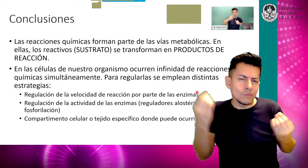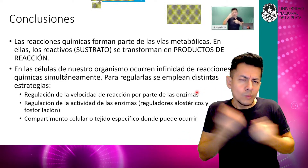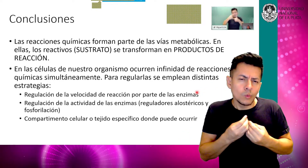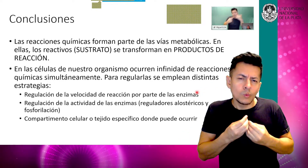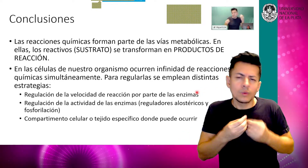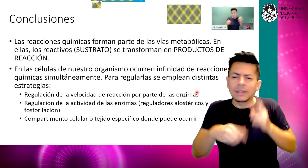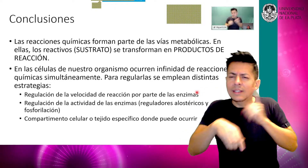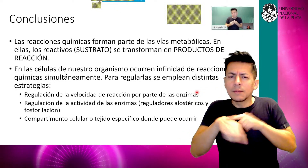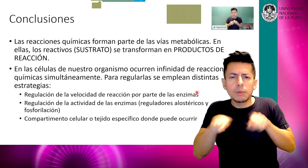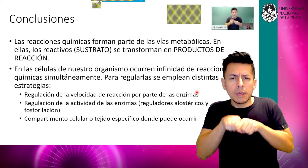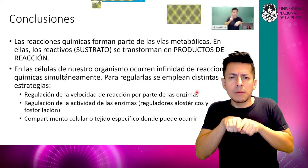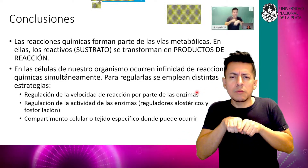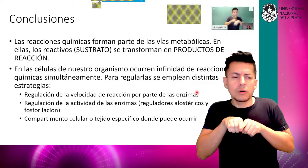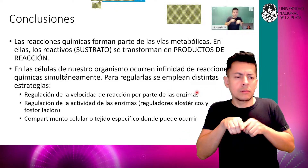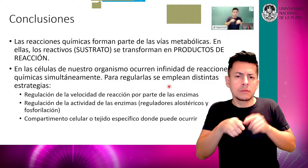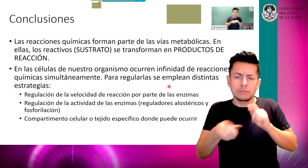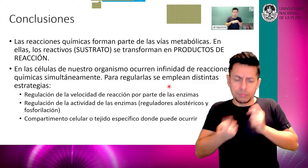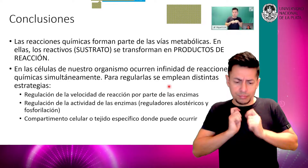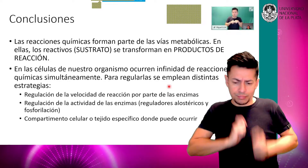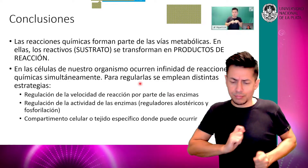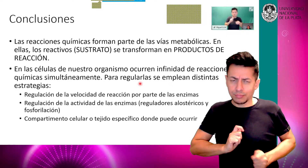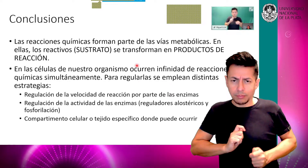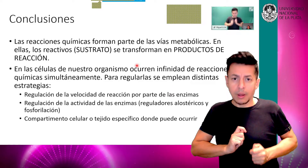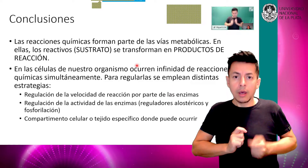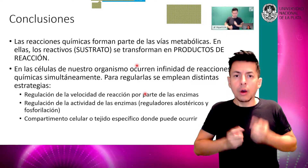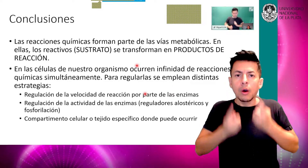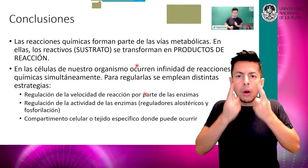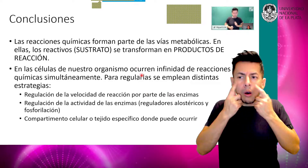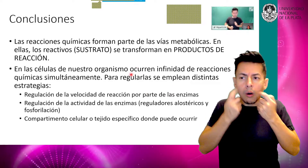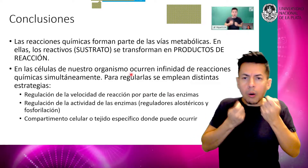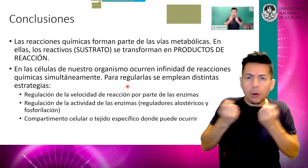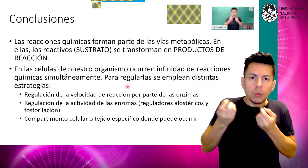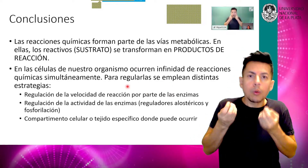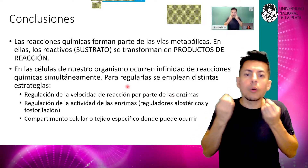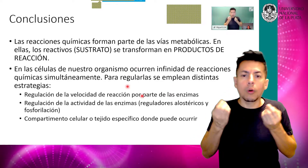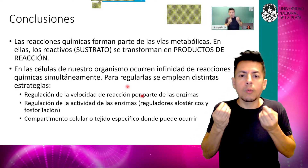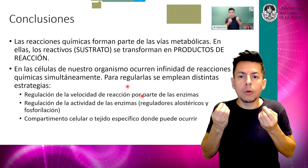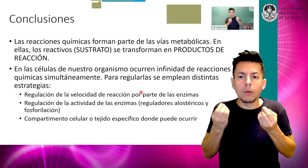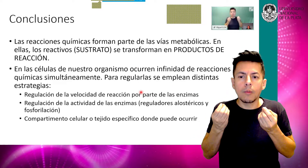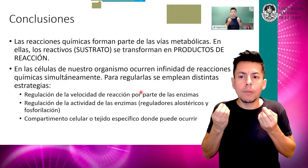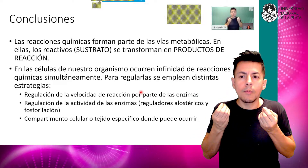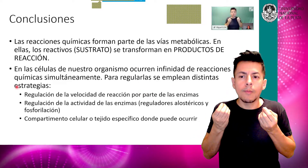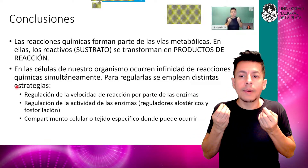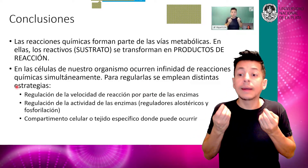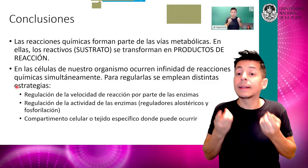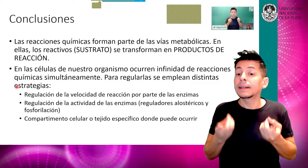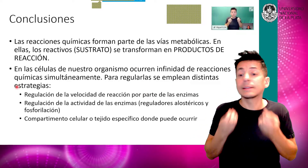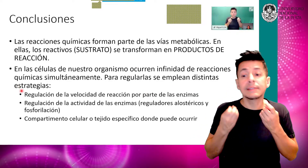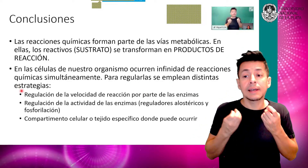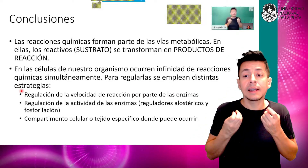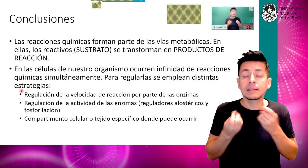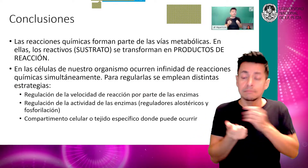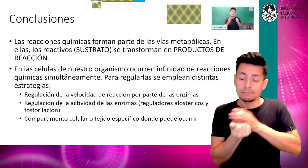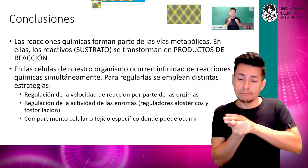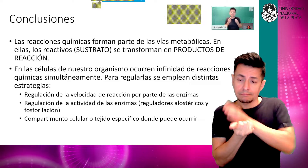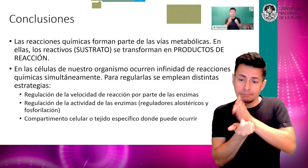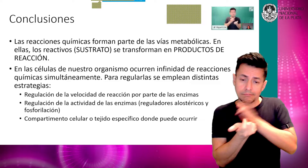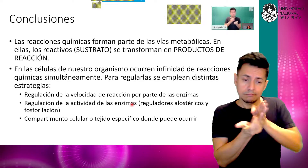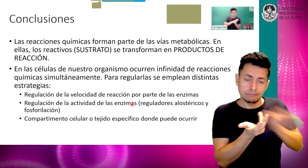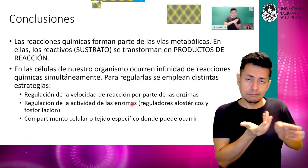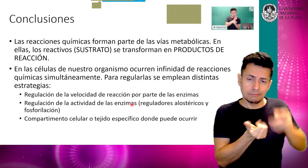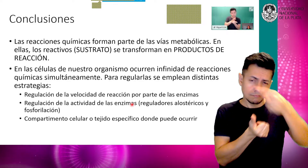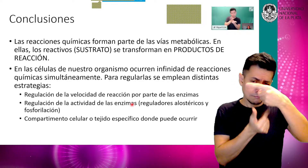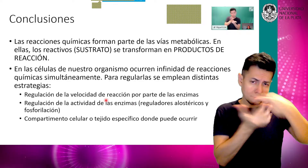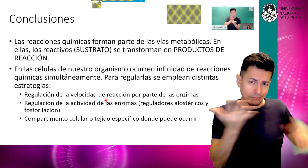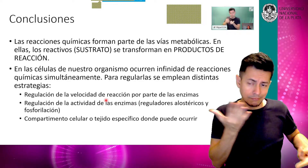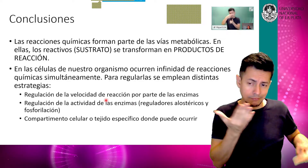simultáneamente. Entonces, para regularlas, a esas reacciones químicas, se emplean distintas estrategias.